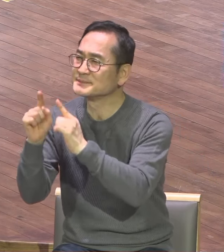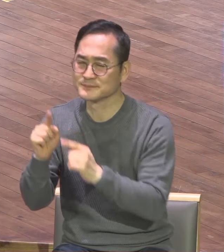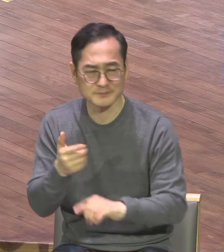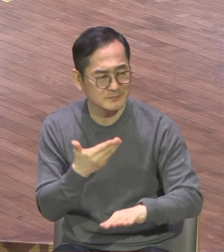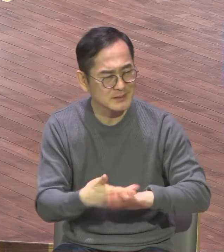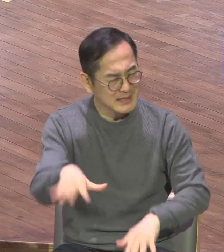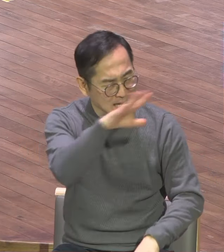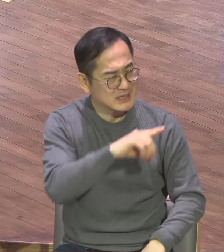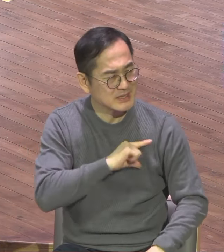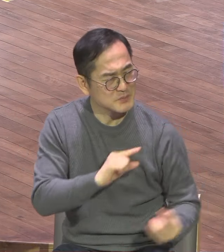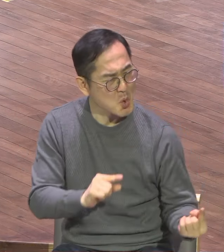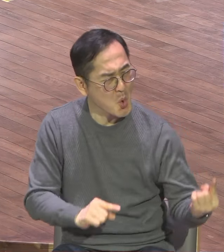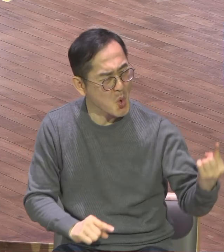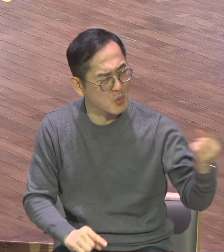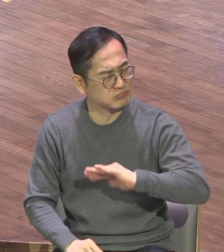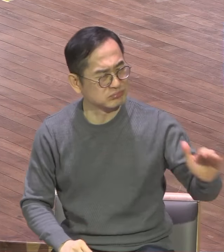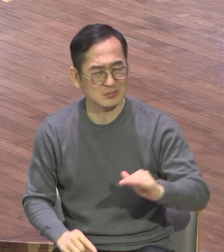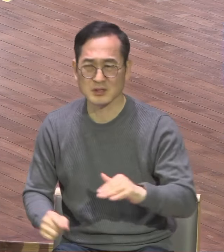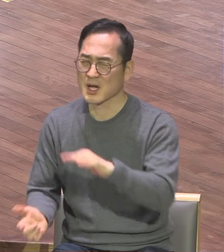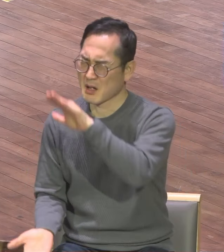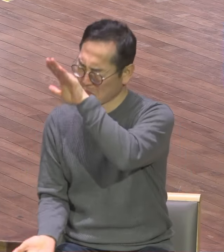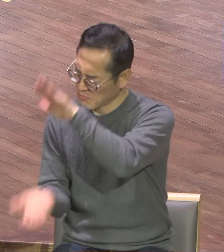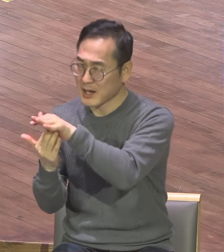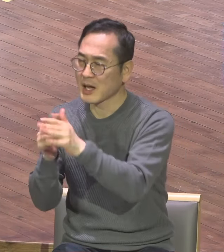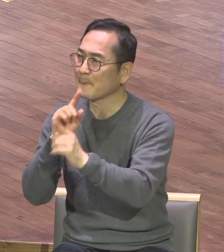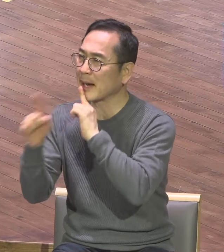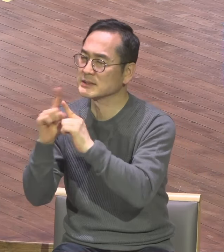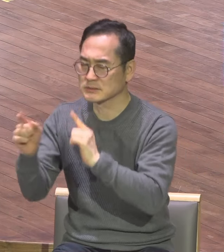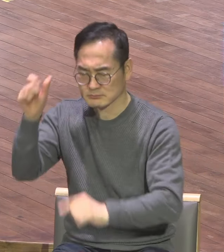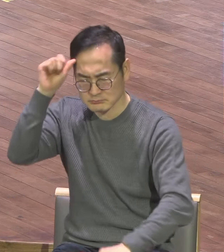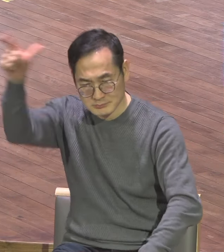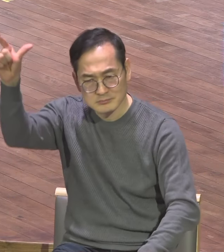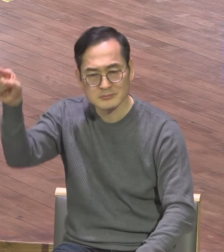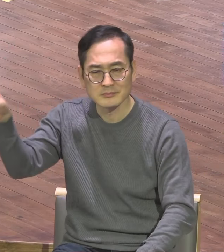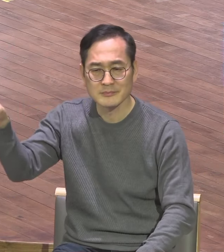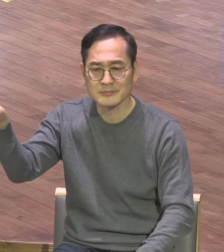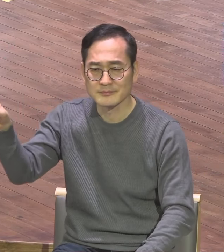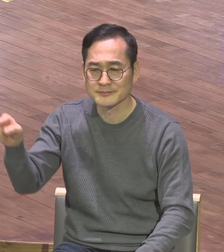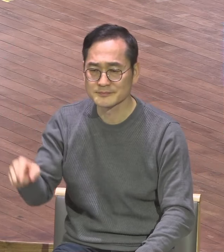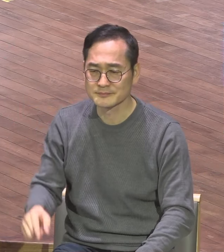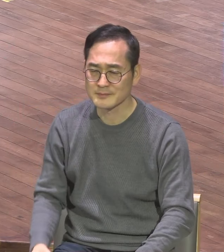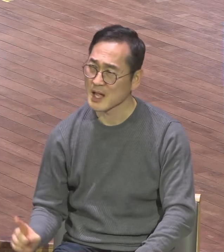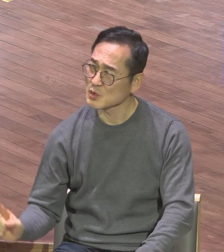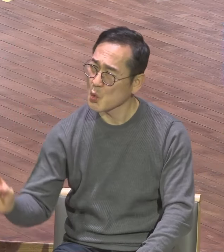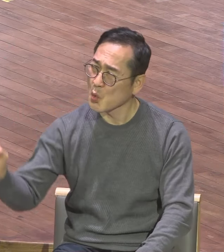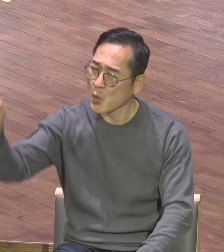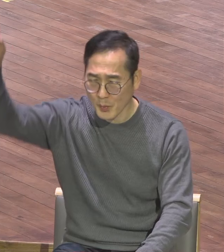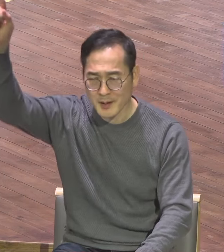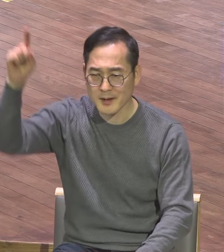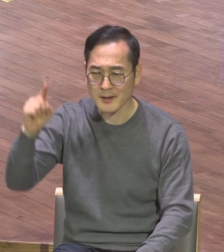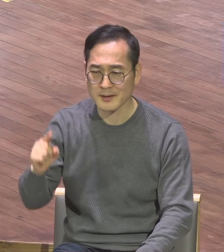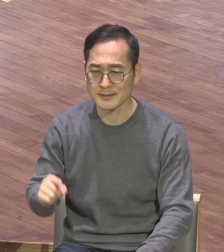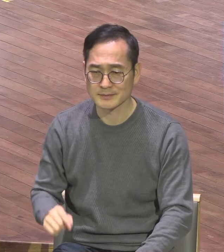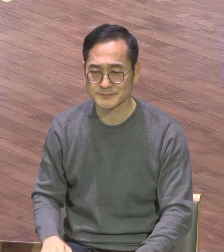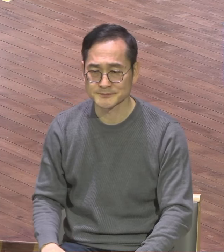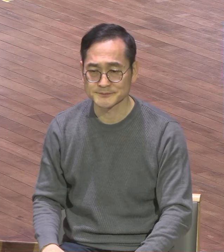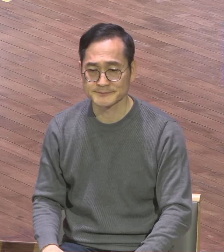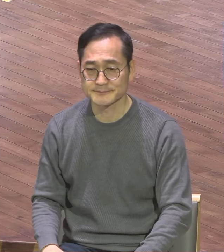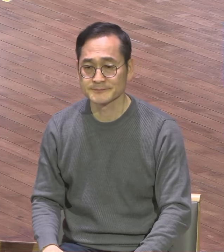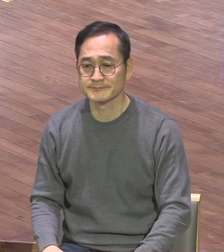말씀을 모든 이름보다 높게 하셨다 고백하고 있잖아요. 하나님께서 다윗에게 하신 말씀 모든